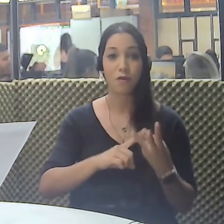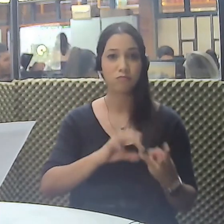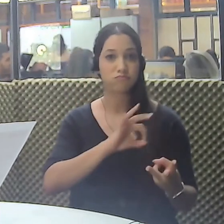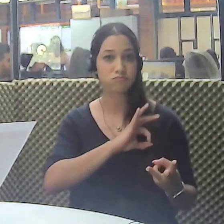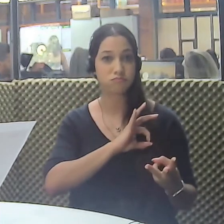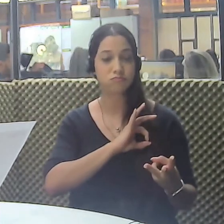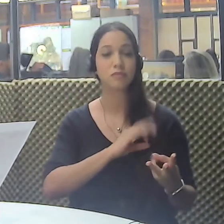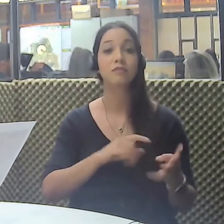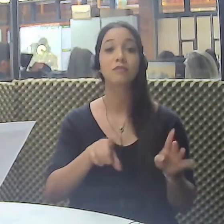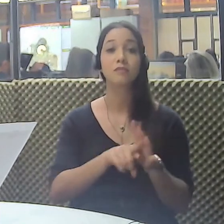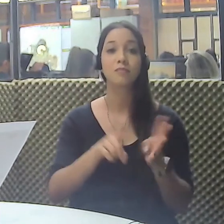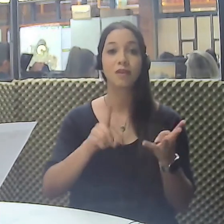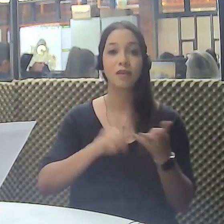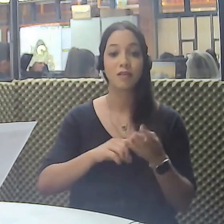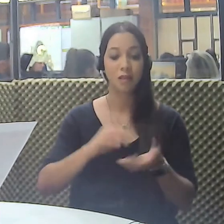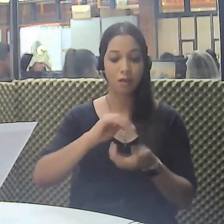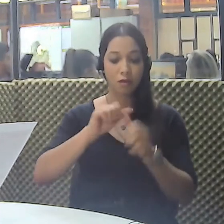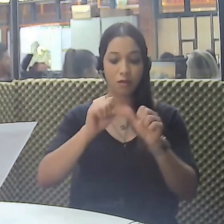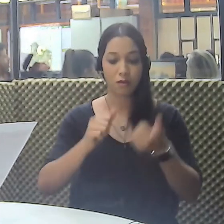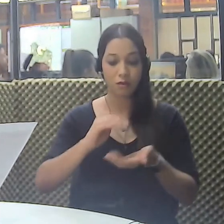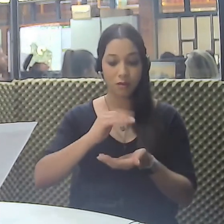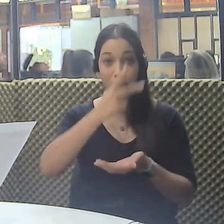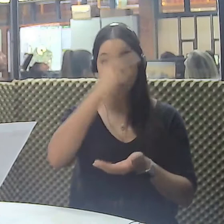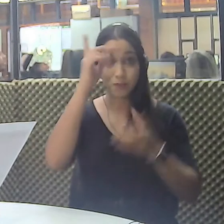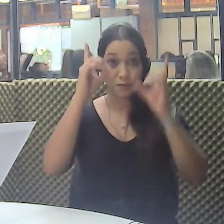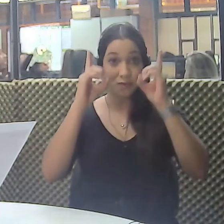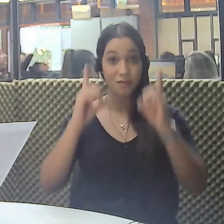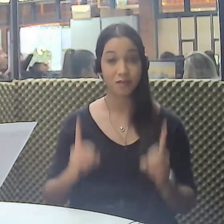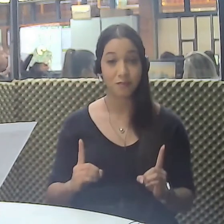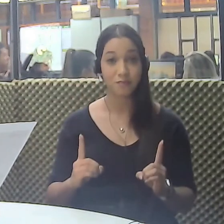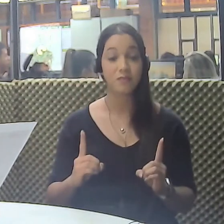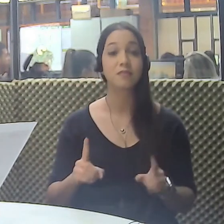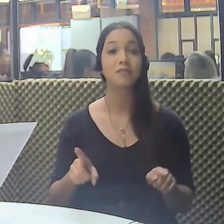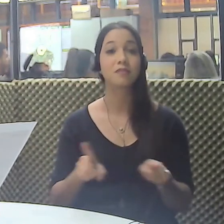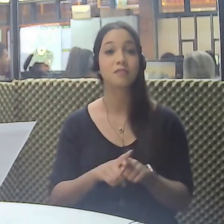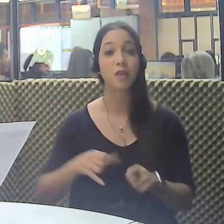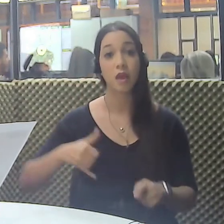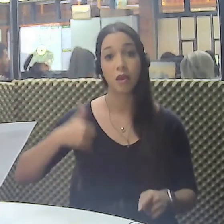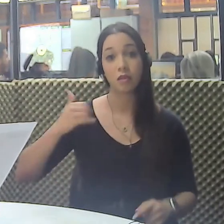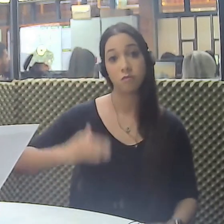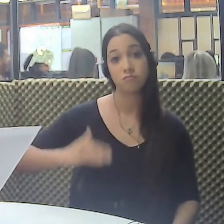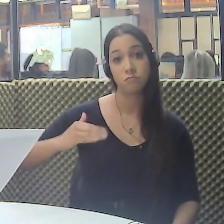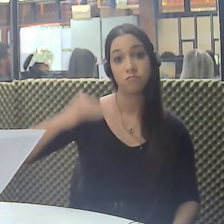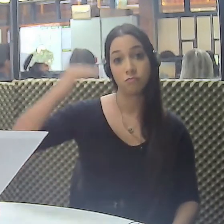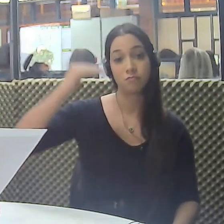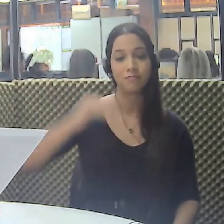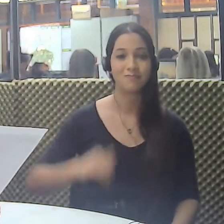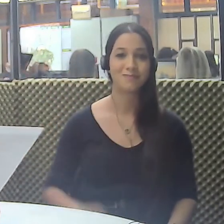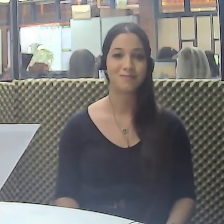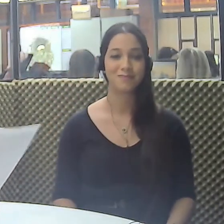militar, além de mini troféus para pessoas com deficiência e conforme a faixa etária.